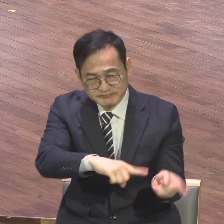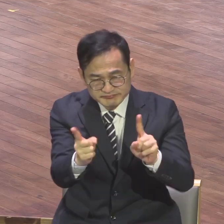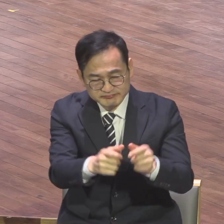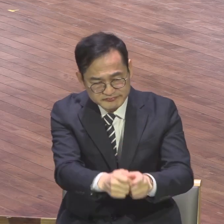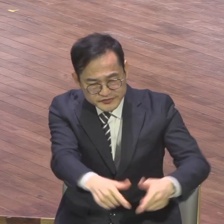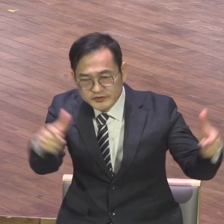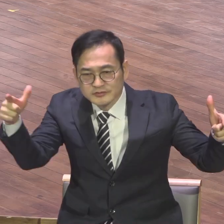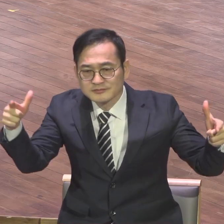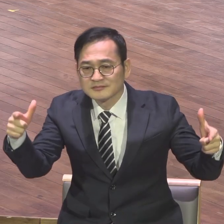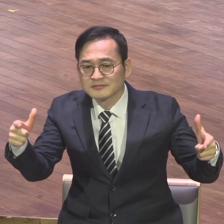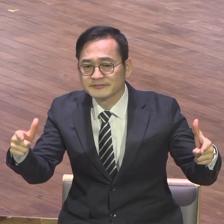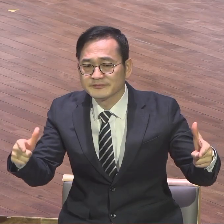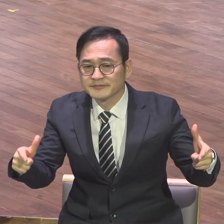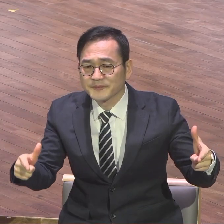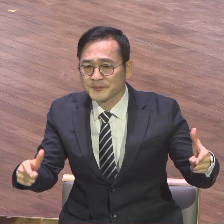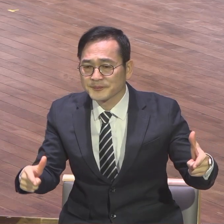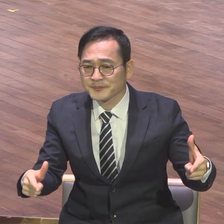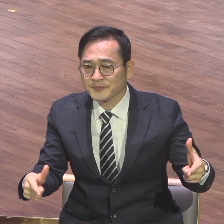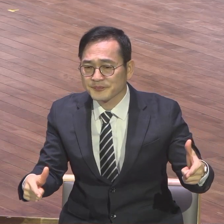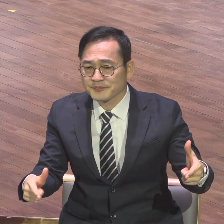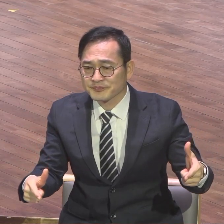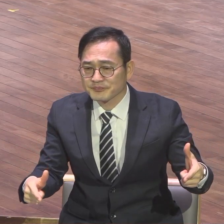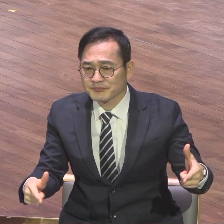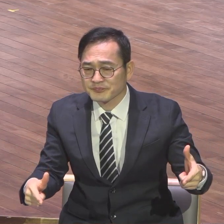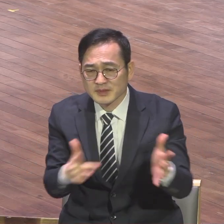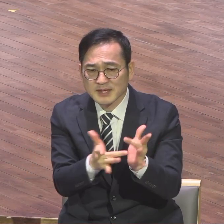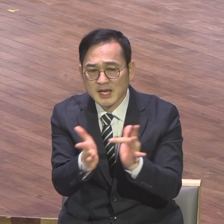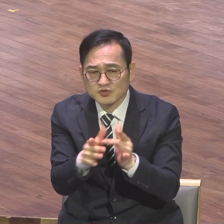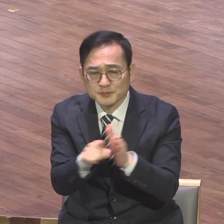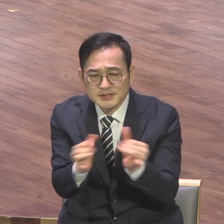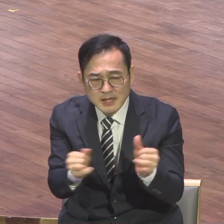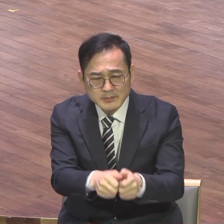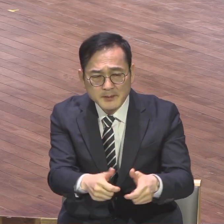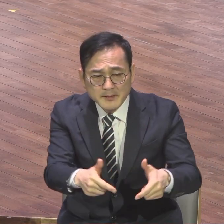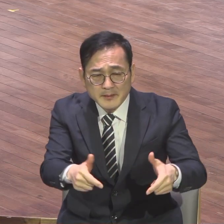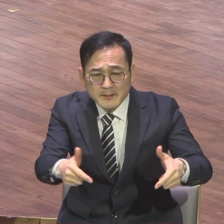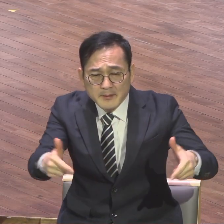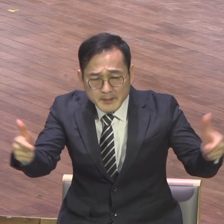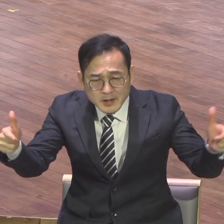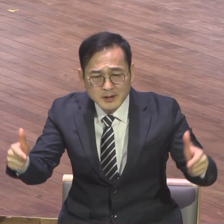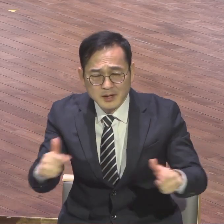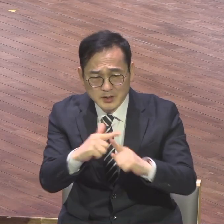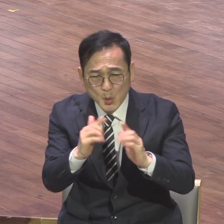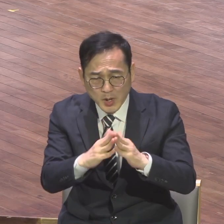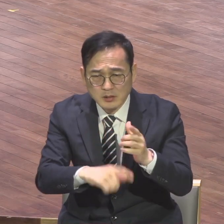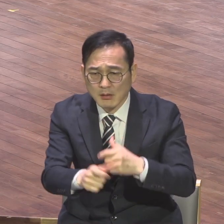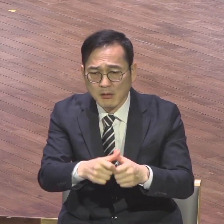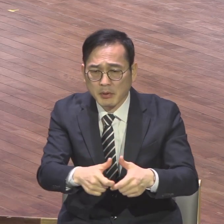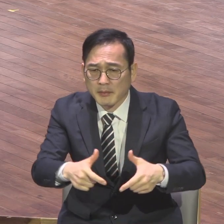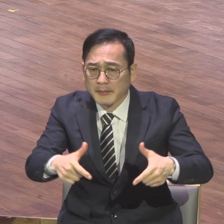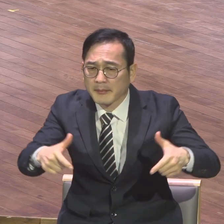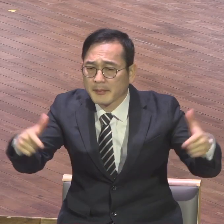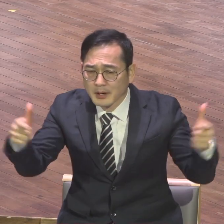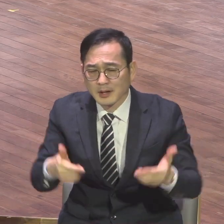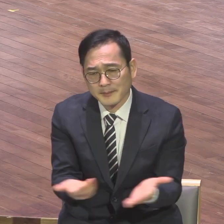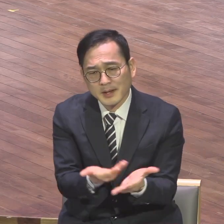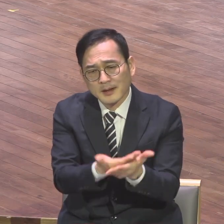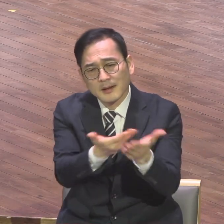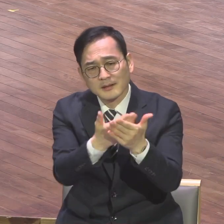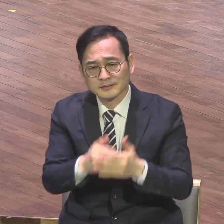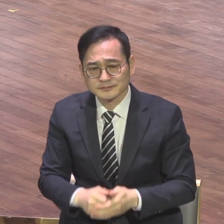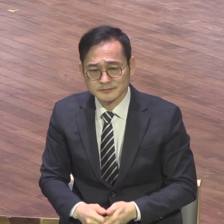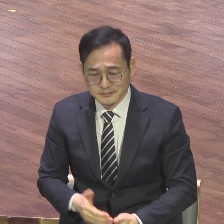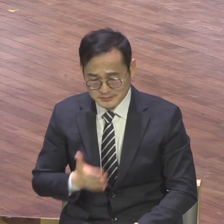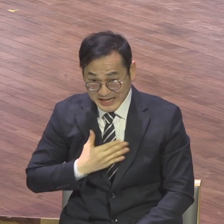일어나고 점점 확장이 되고 성장하고 그런 거예요. 내가 무슨 능력 전도를